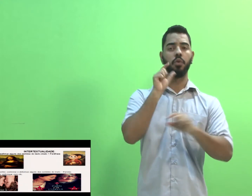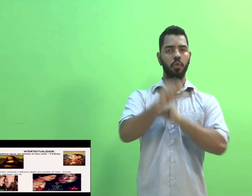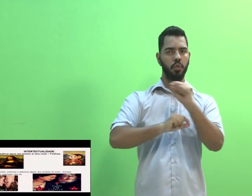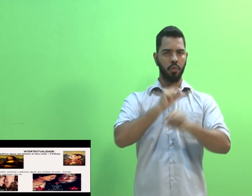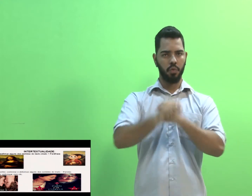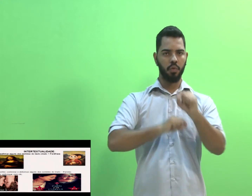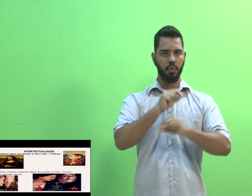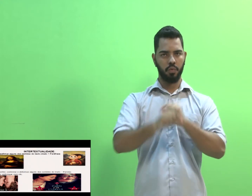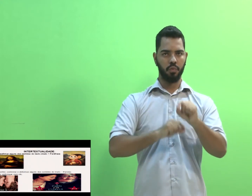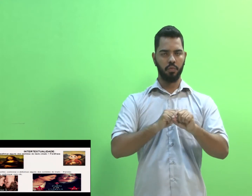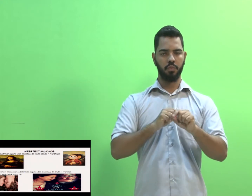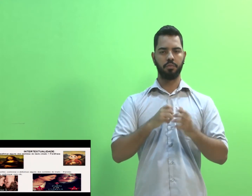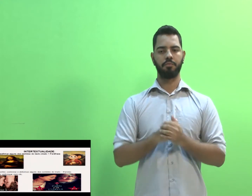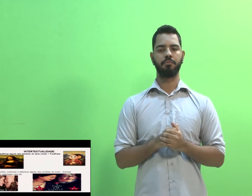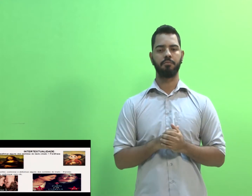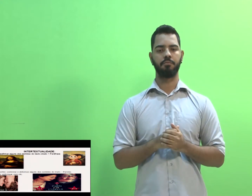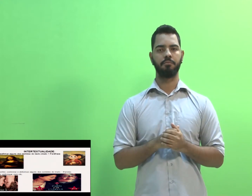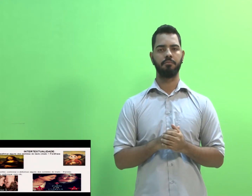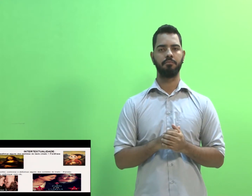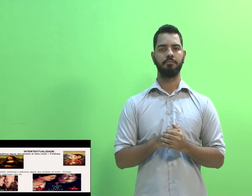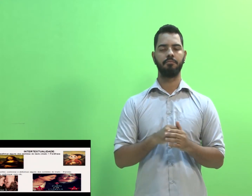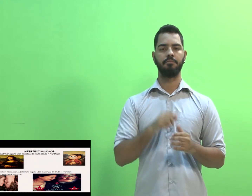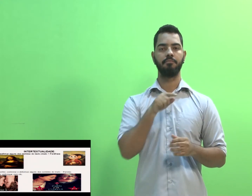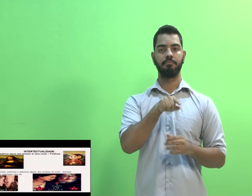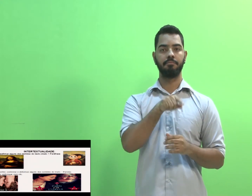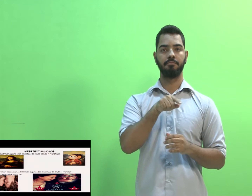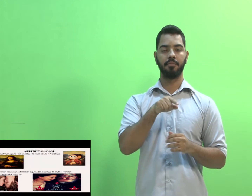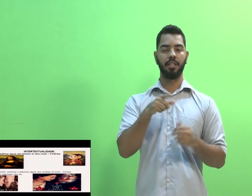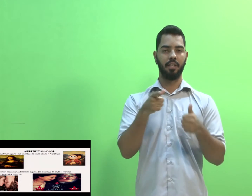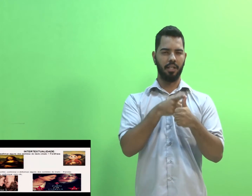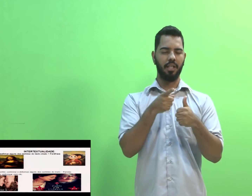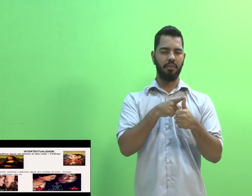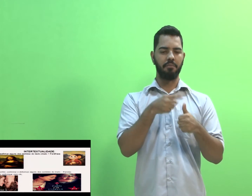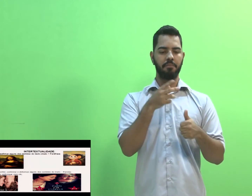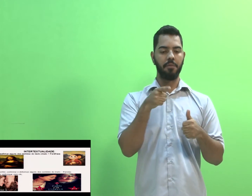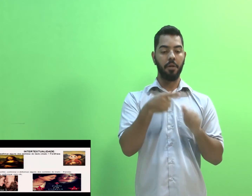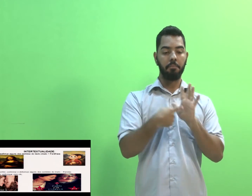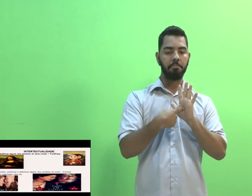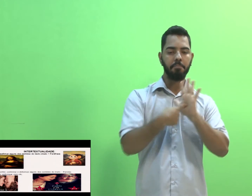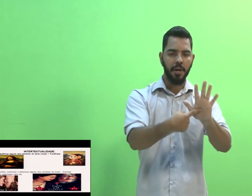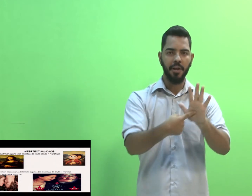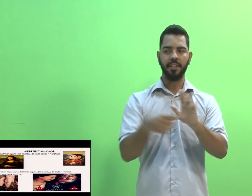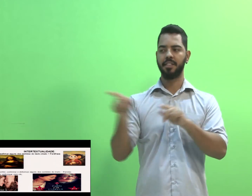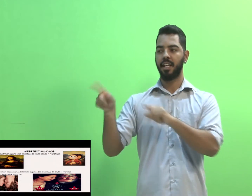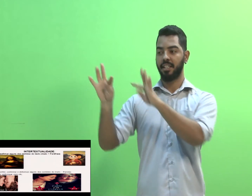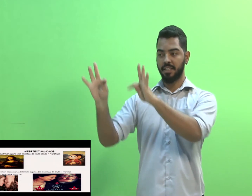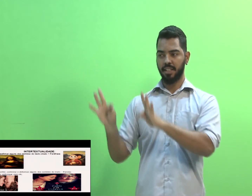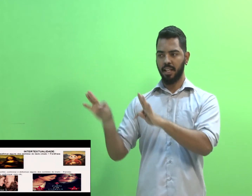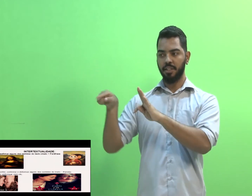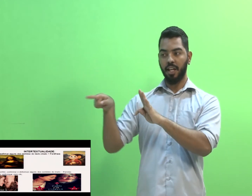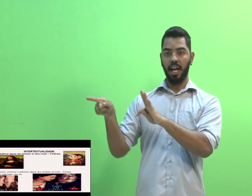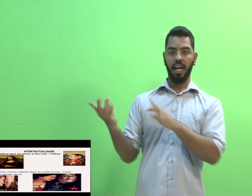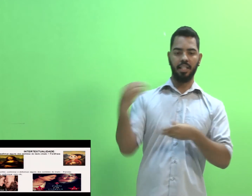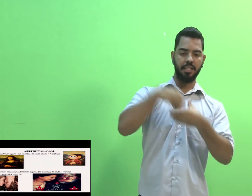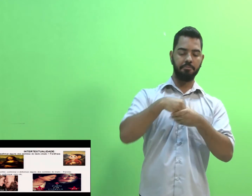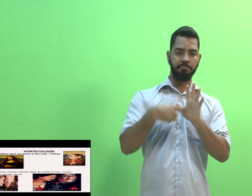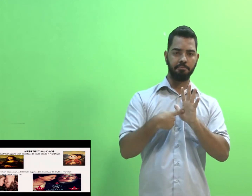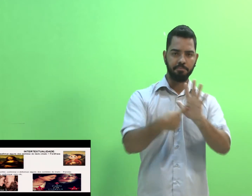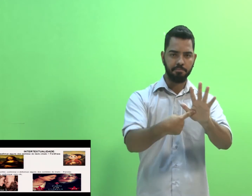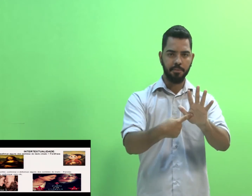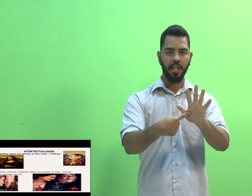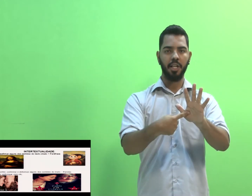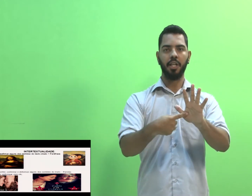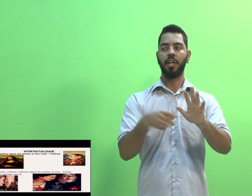é para reafirmar alguns dos sentidos do texto citado. E quando se tem uma intertextualidade que